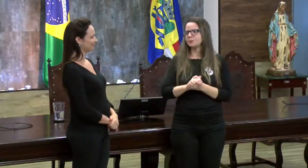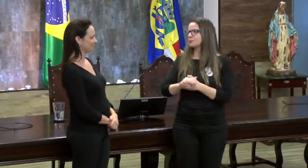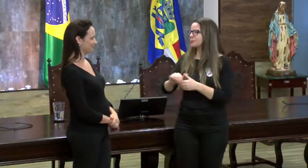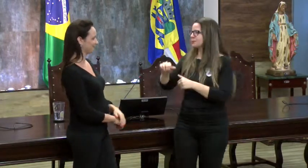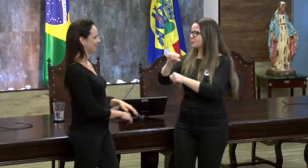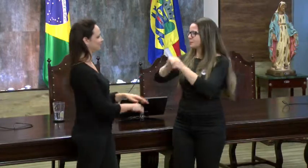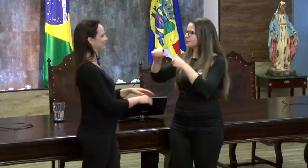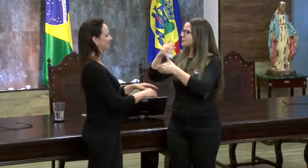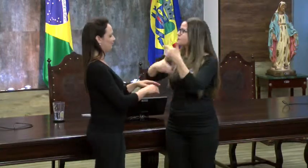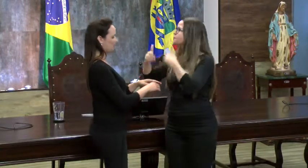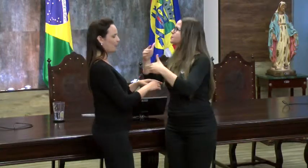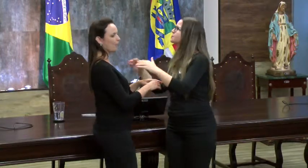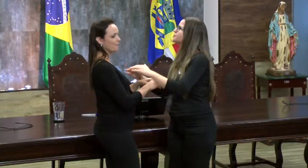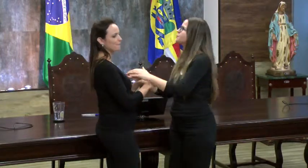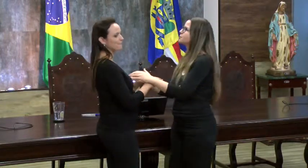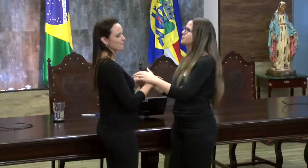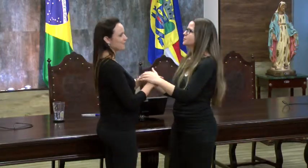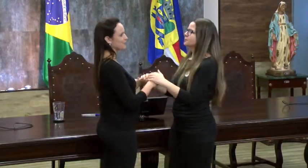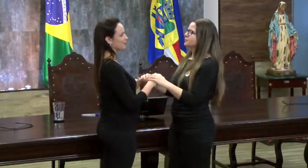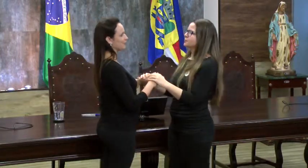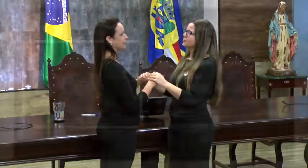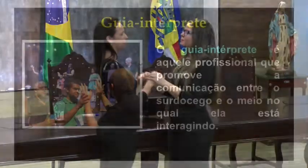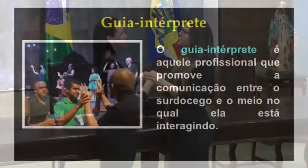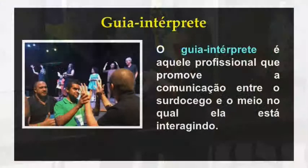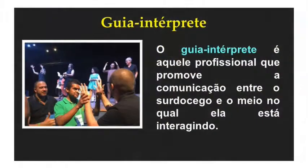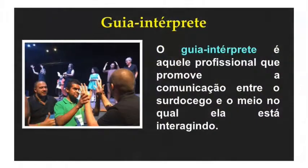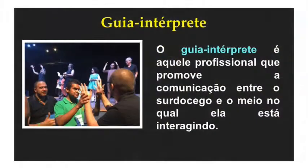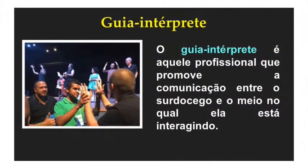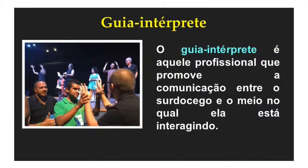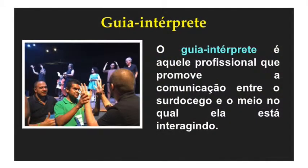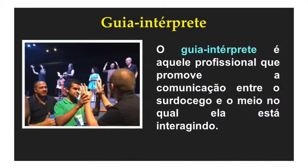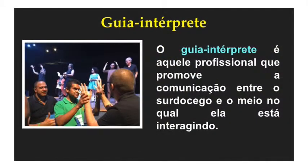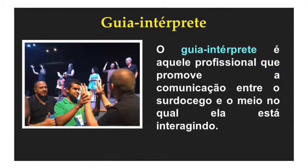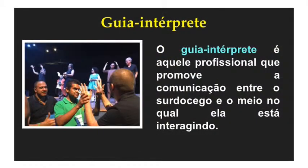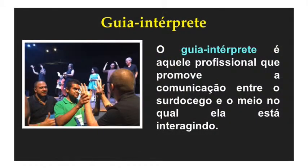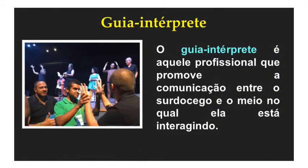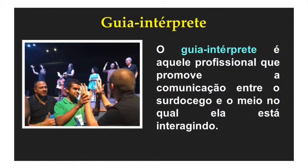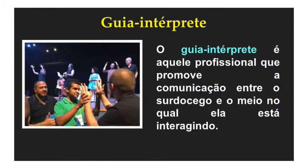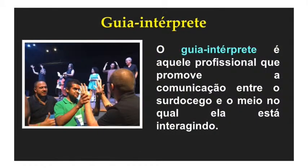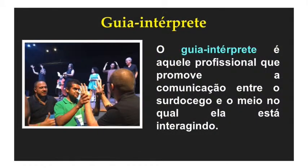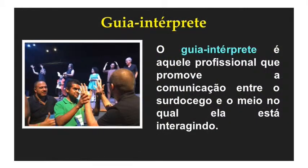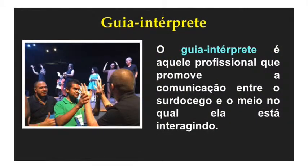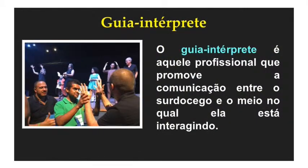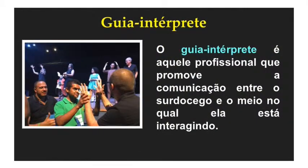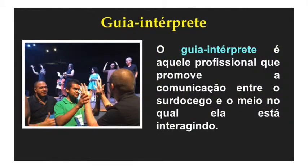conhece o português para poder utilizar. O próximo, por favor.